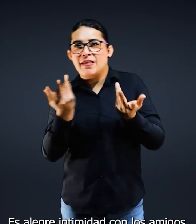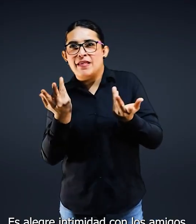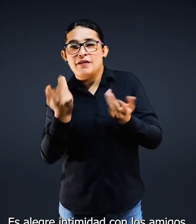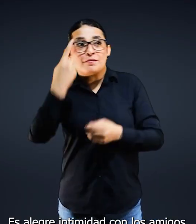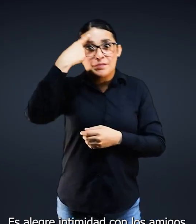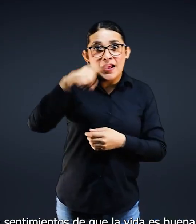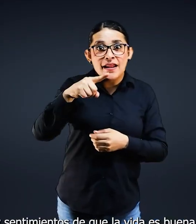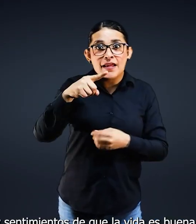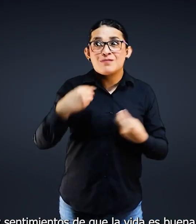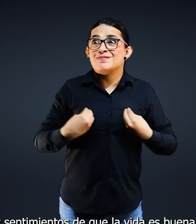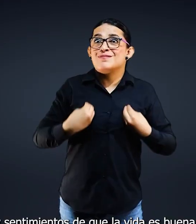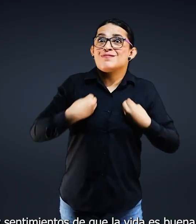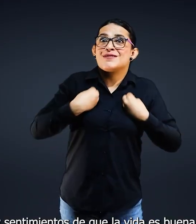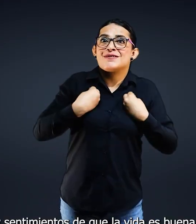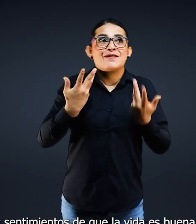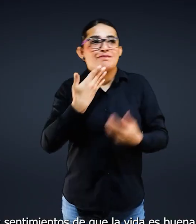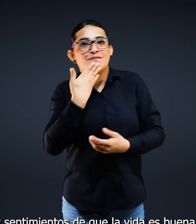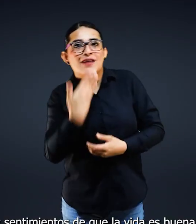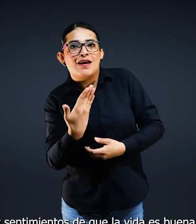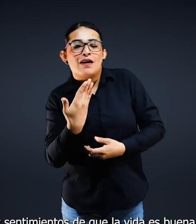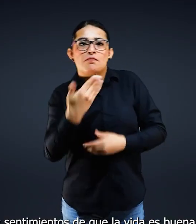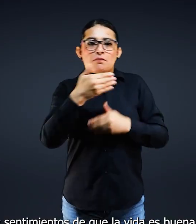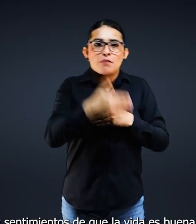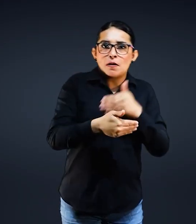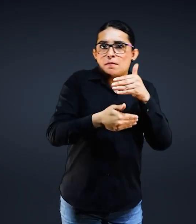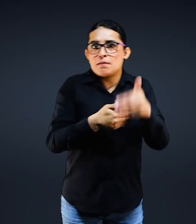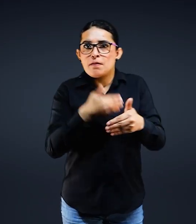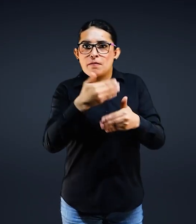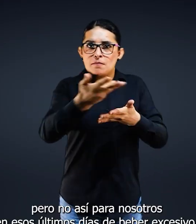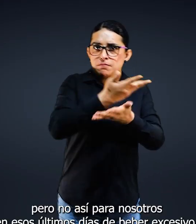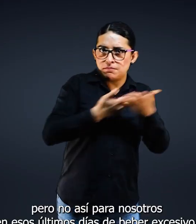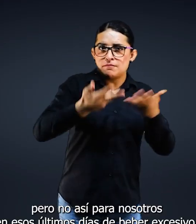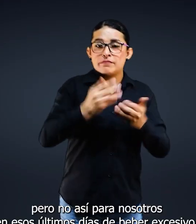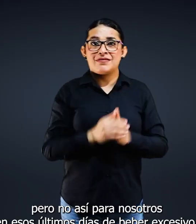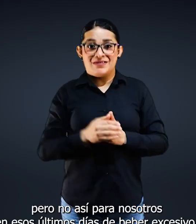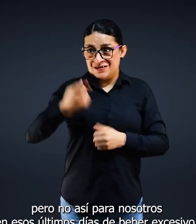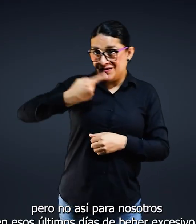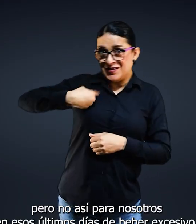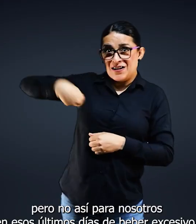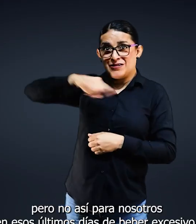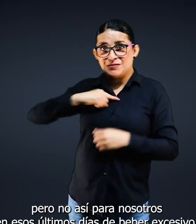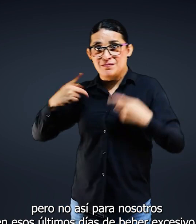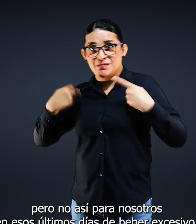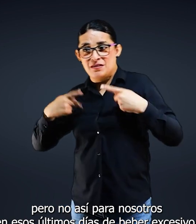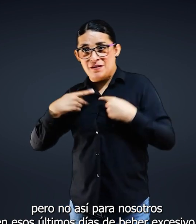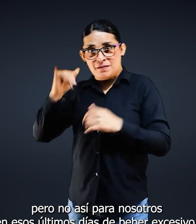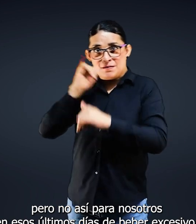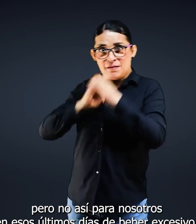los amigos y sentimientos de que la vida es buena. Pero no así para nosotros en esos últimos días de beber